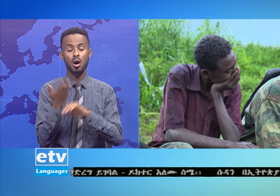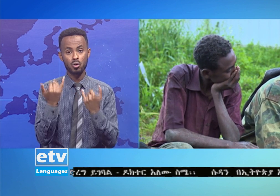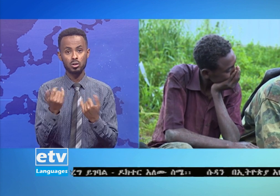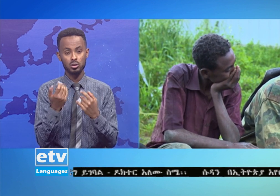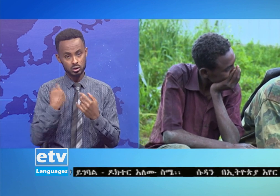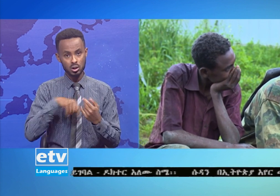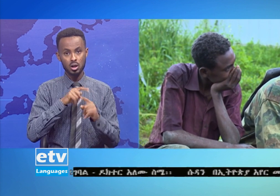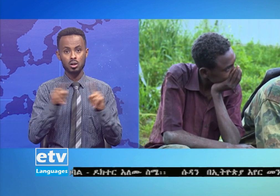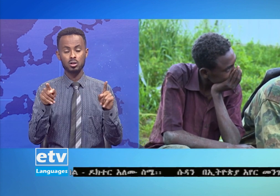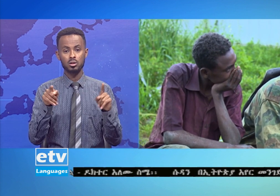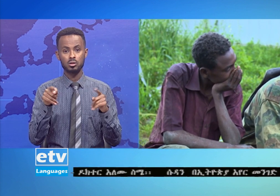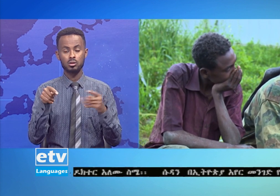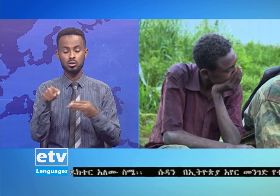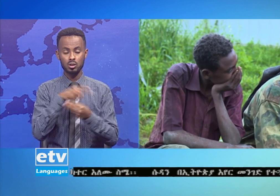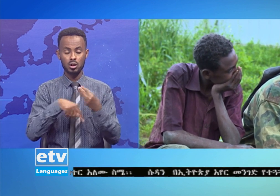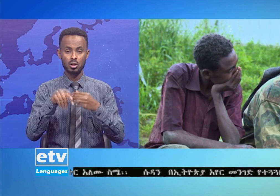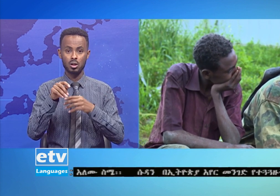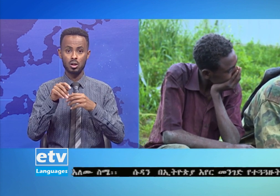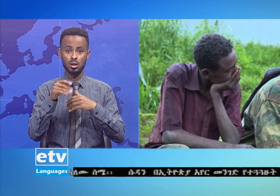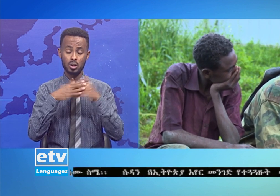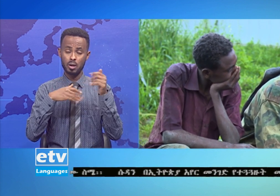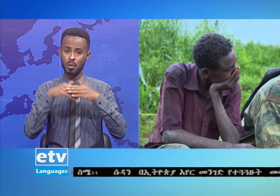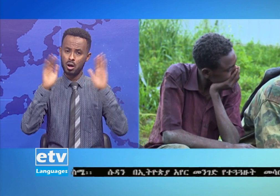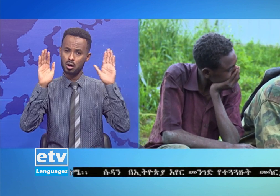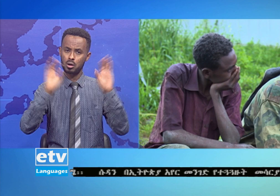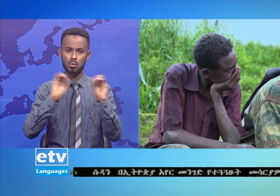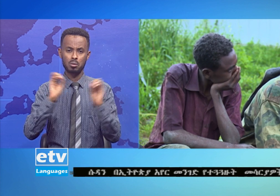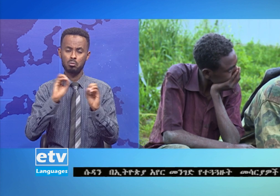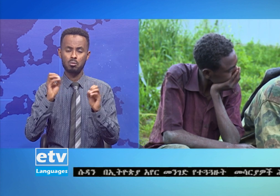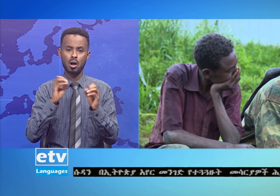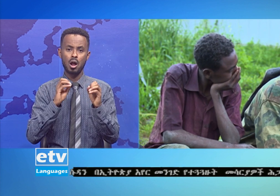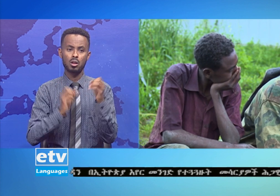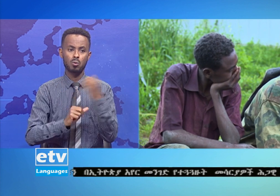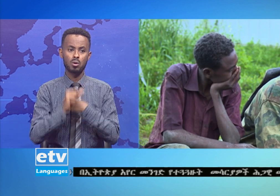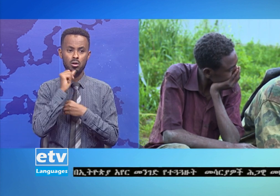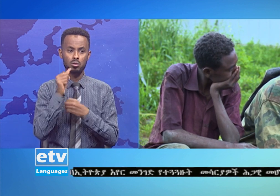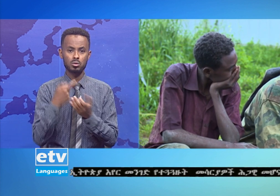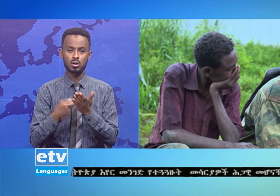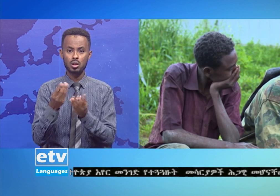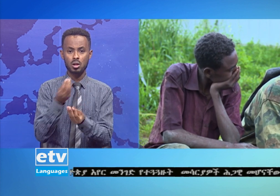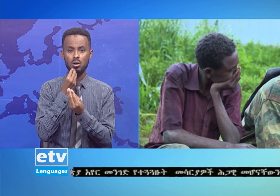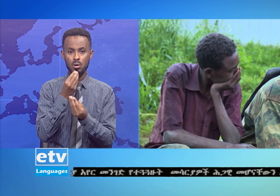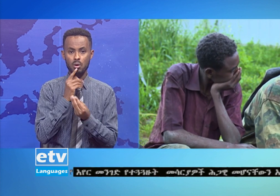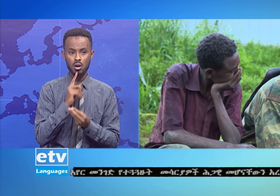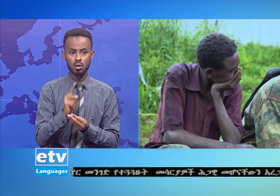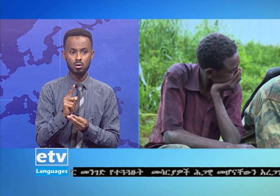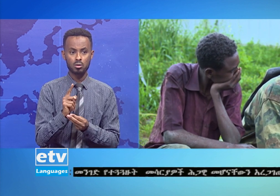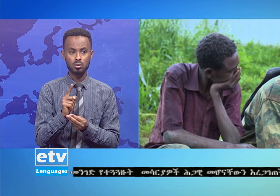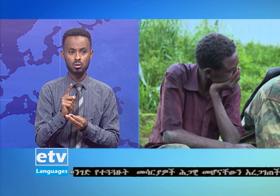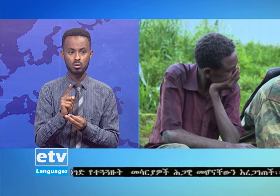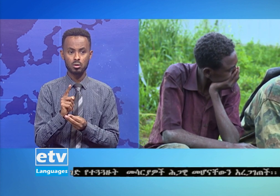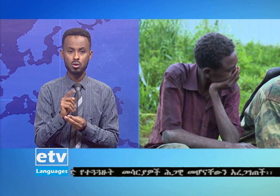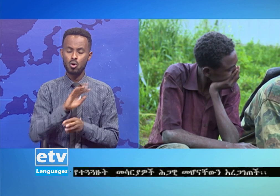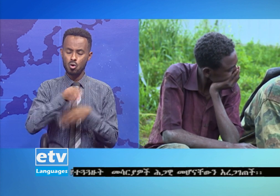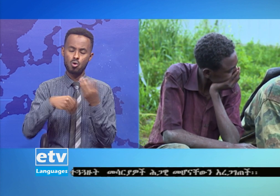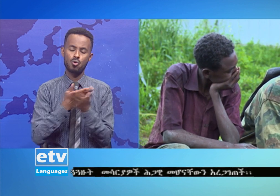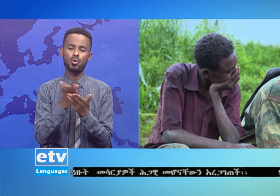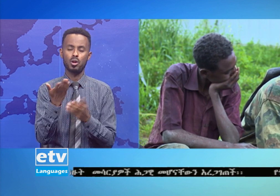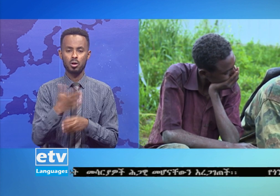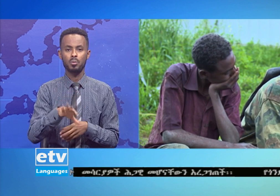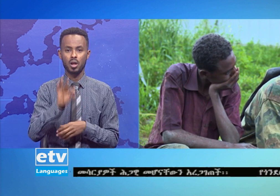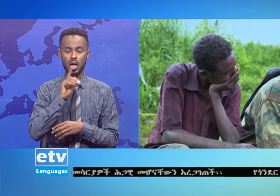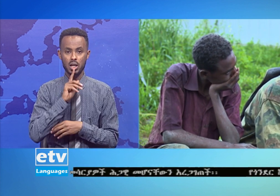ግን ስለተማረክን ምንም ያልከፋ ነው፣ እዚህ ጋር እየበላን ነው፣ ሁሉም ነገር እያገኘን